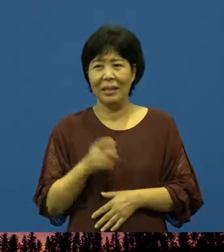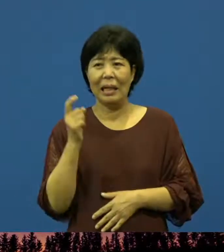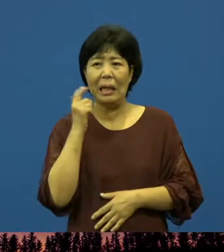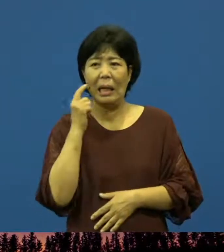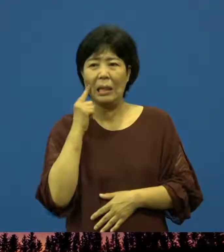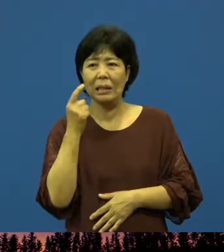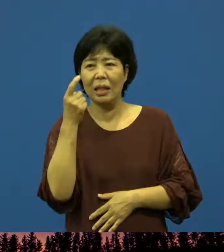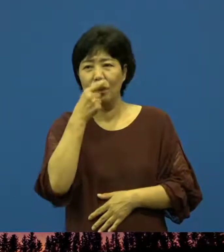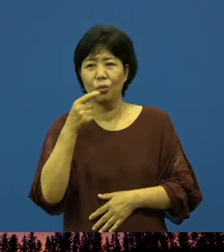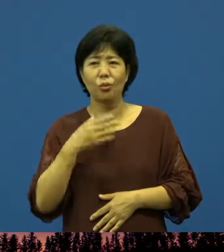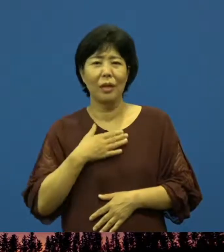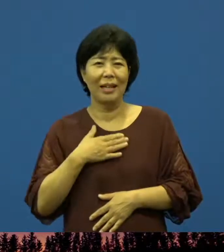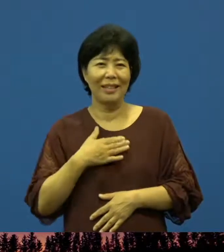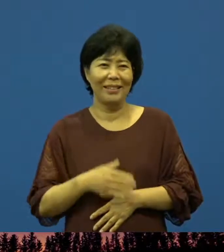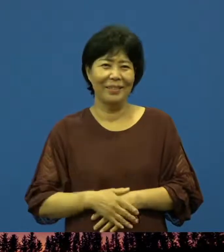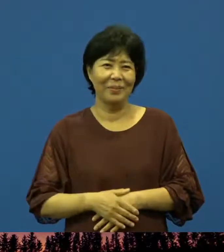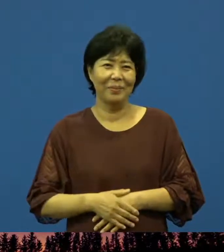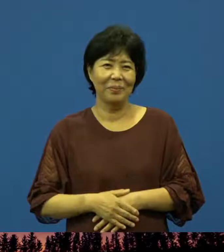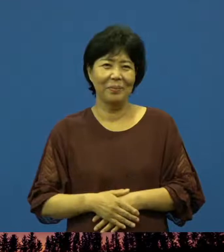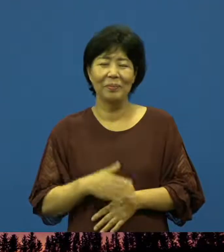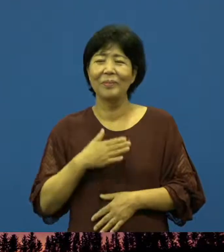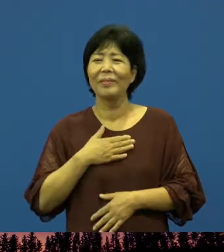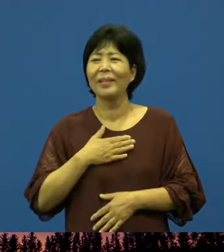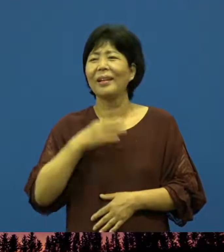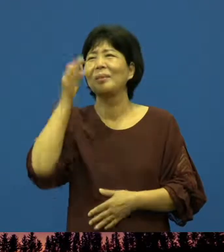나는 보았습니다.